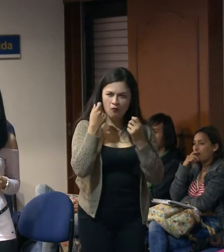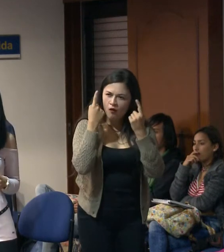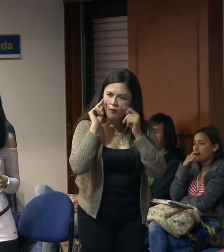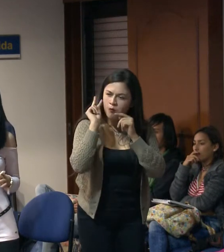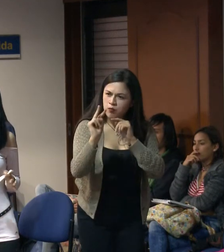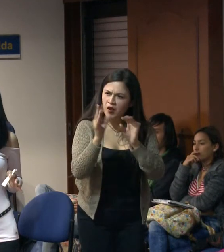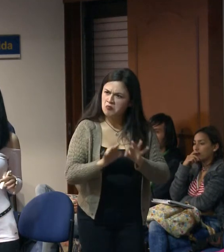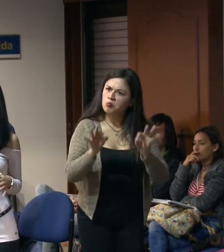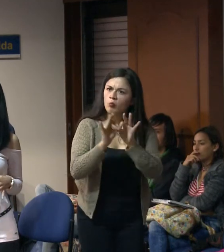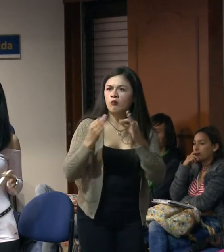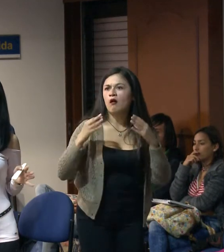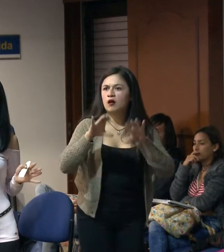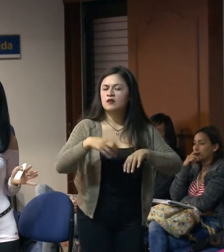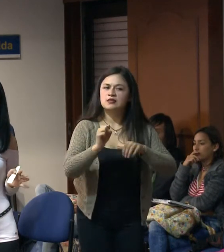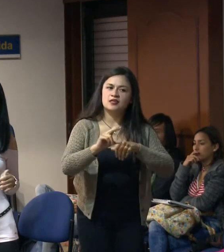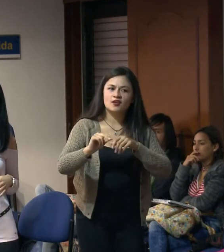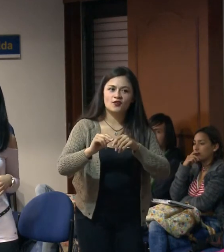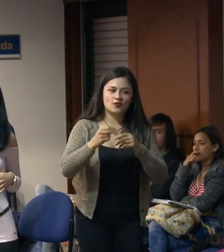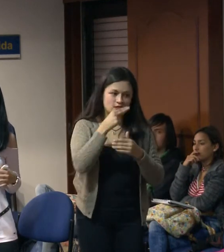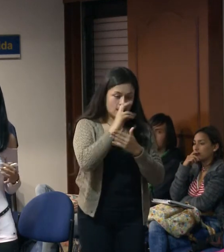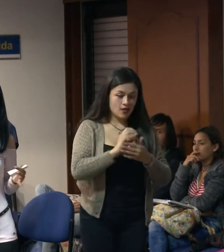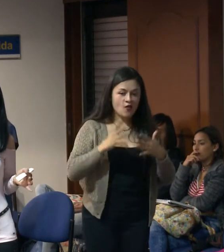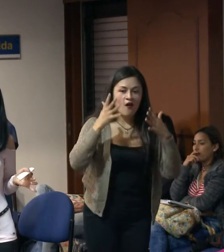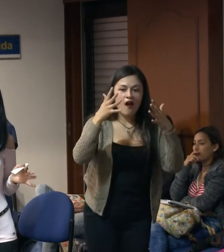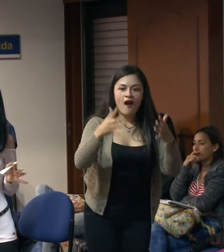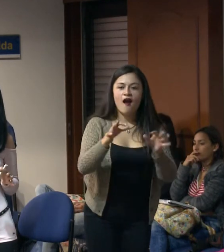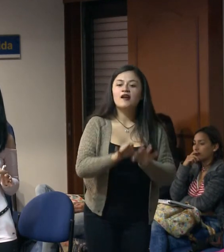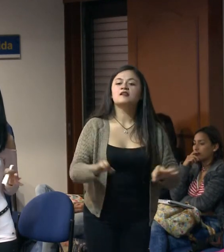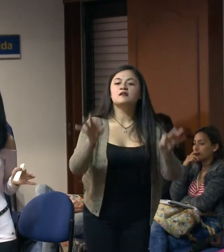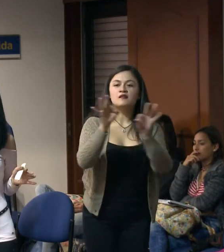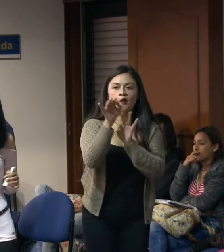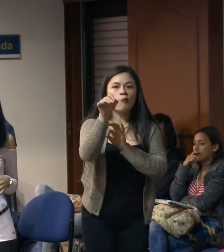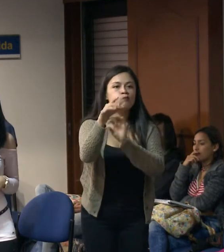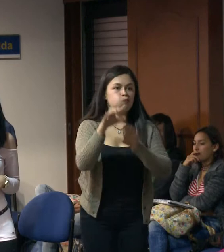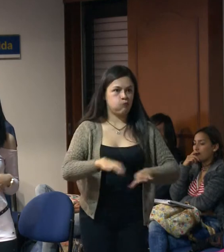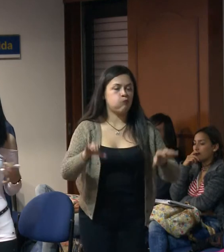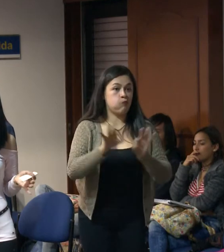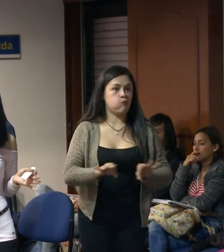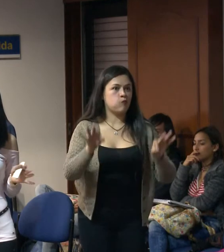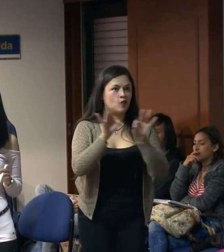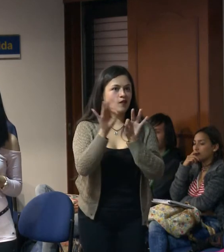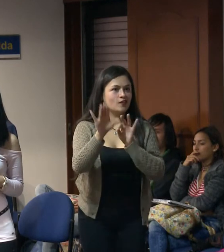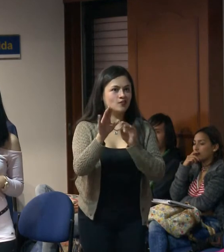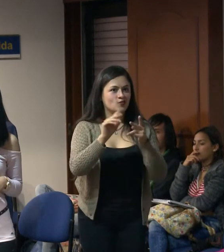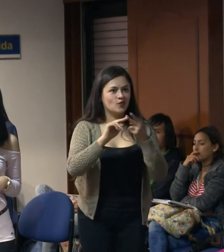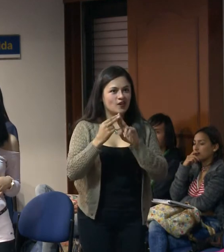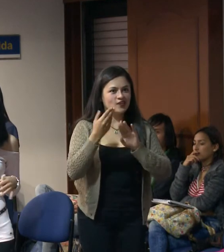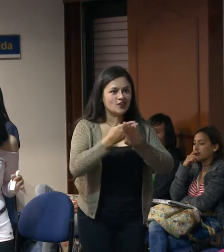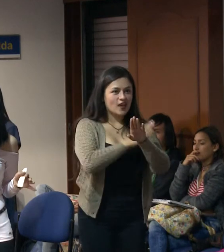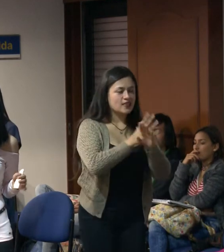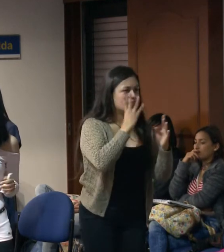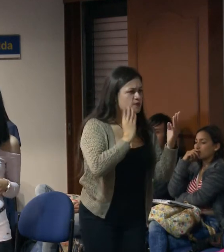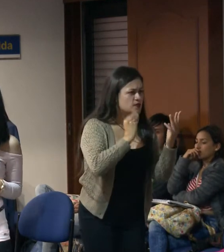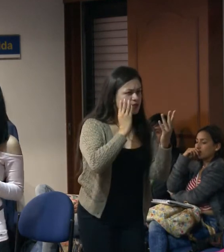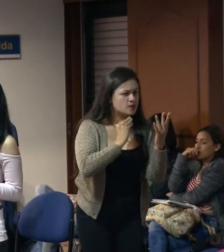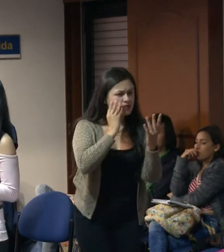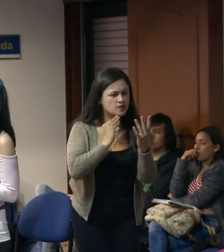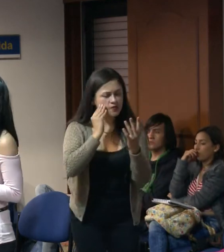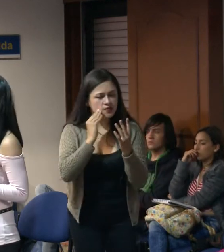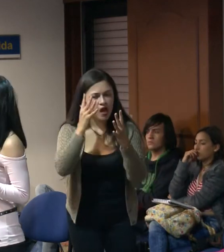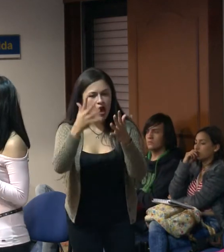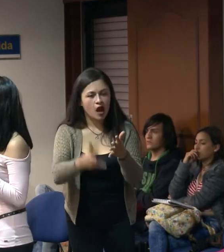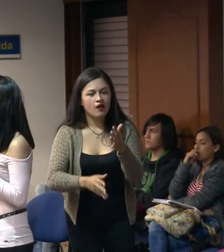es finalmente cuando el niño le da significado a lo que el niño aprendió teniendo en cuenta las diferentes experiencias que el niño ha vivido.